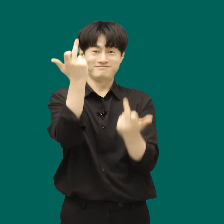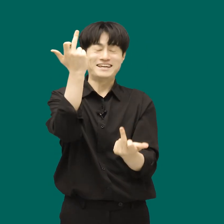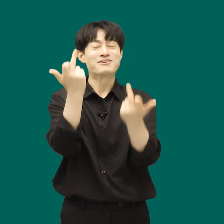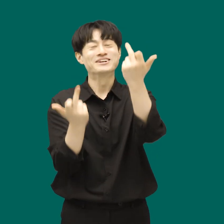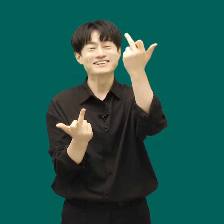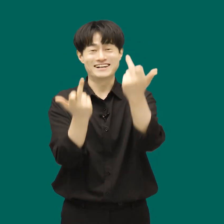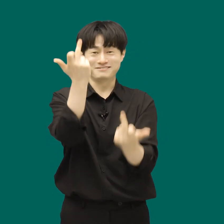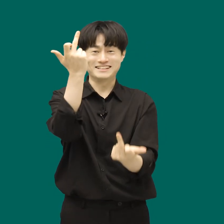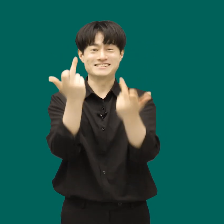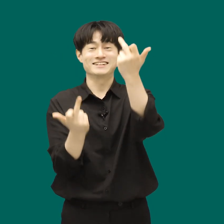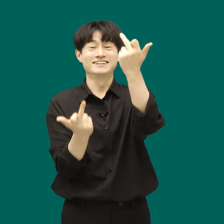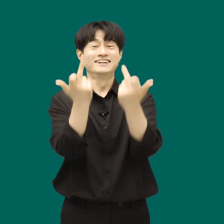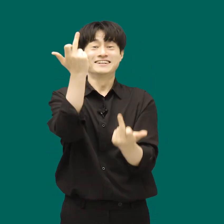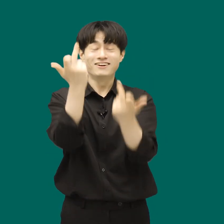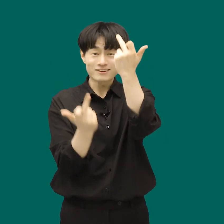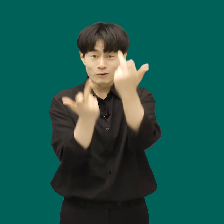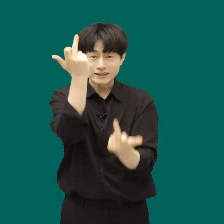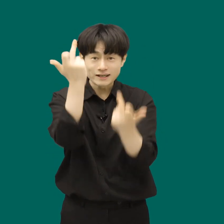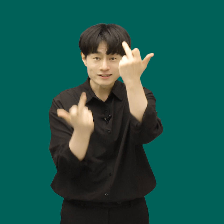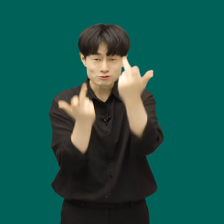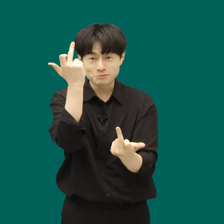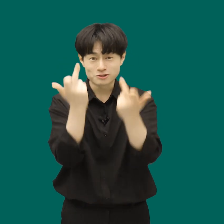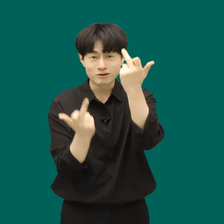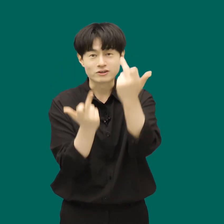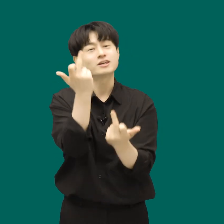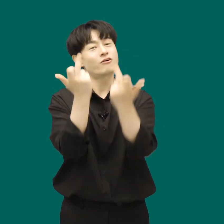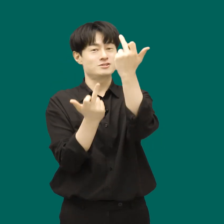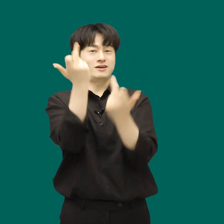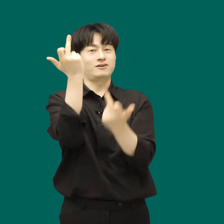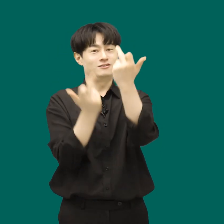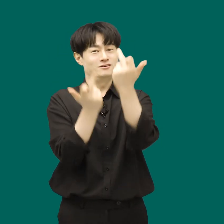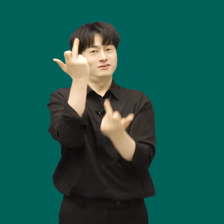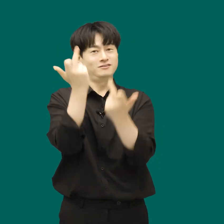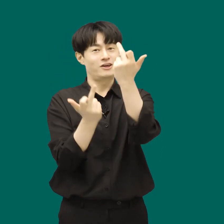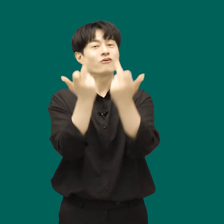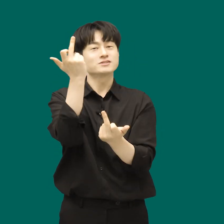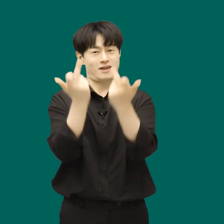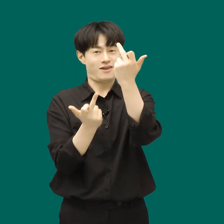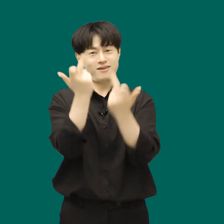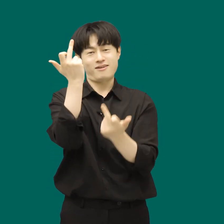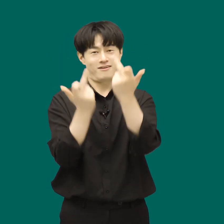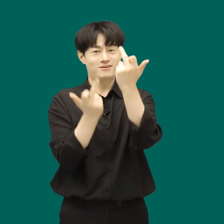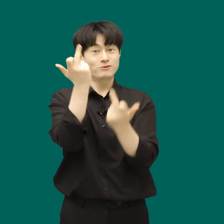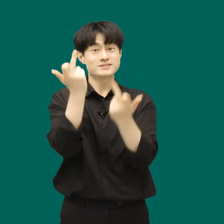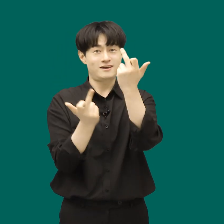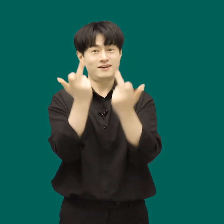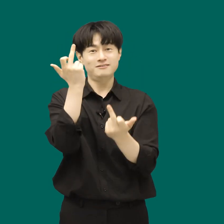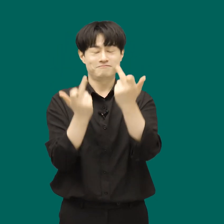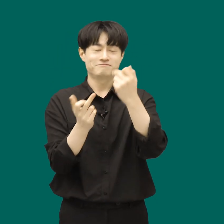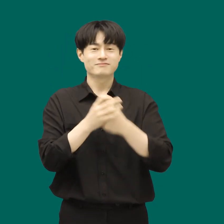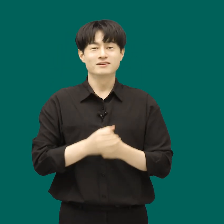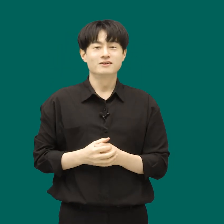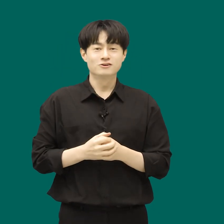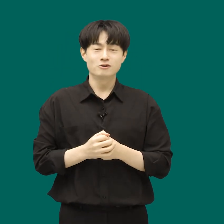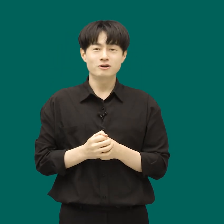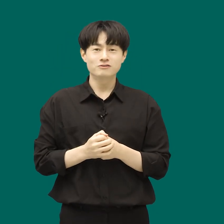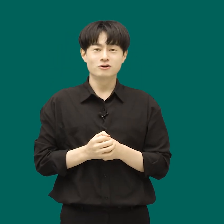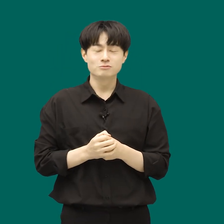약 올리는 거 아닙니다. 진짜. 이렇게 왔다 갔다 해주시면요. 이게 형제예요. 네. 형제. 그러면